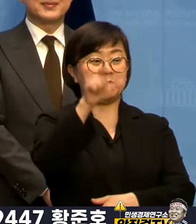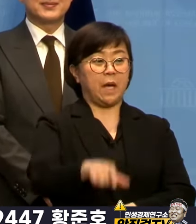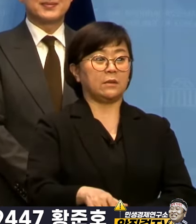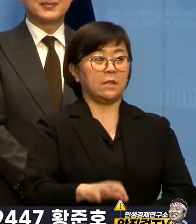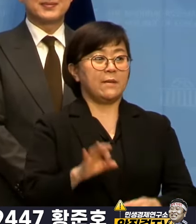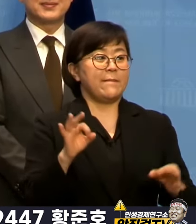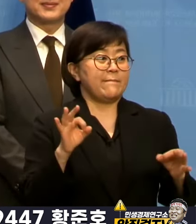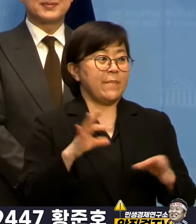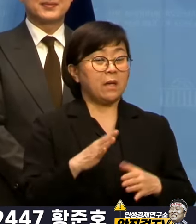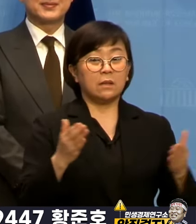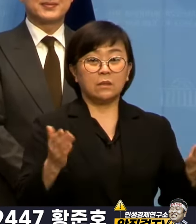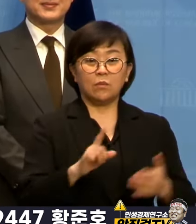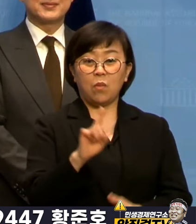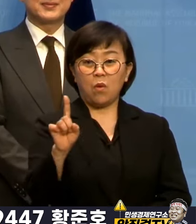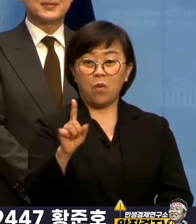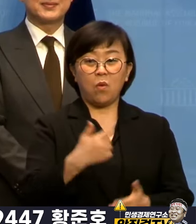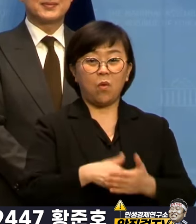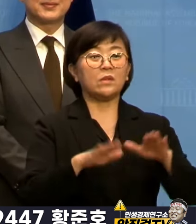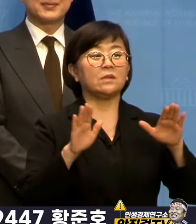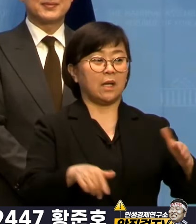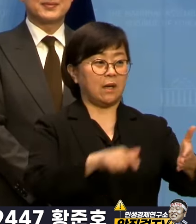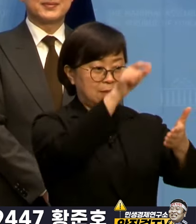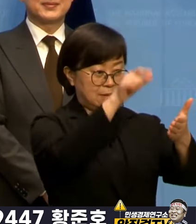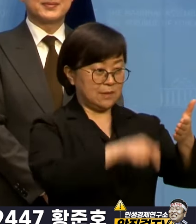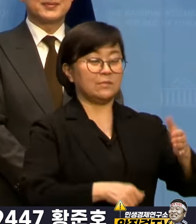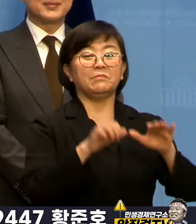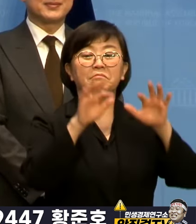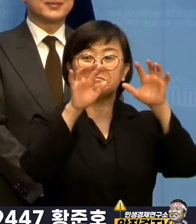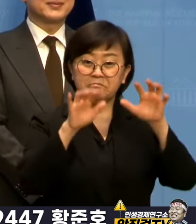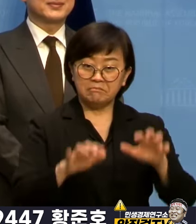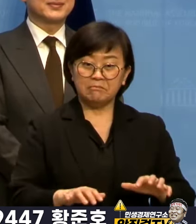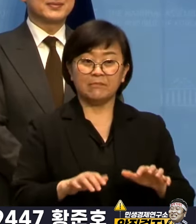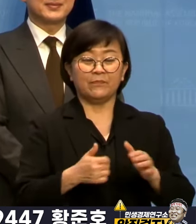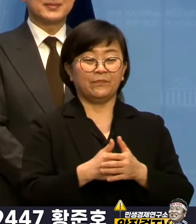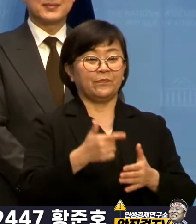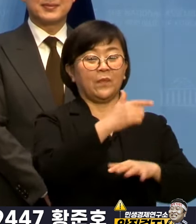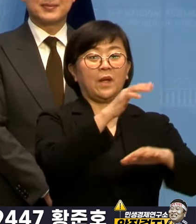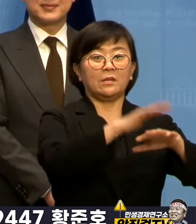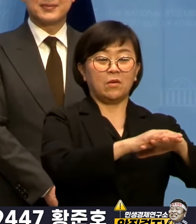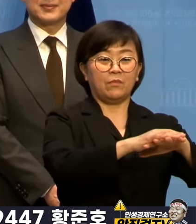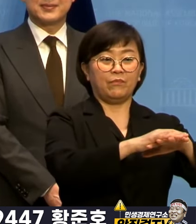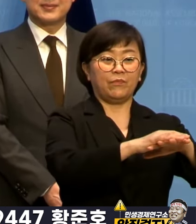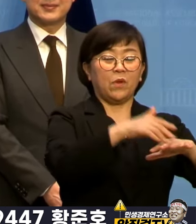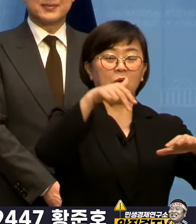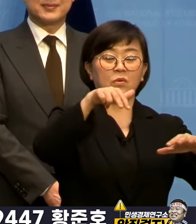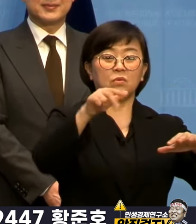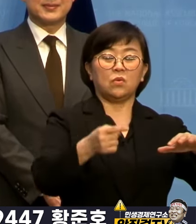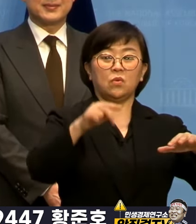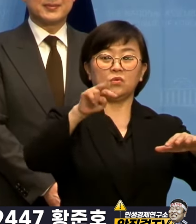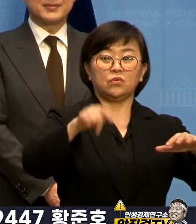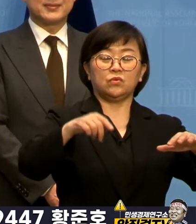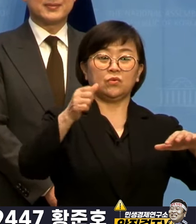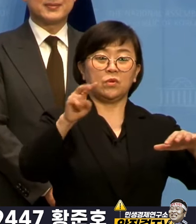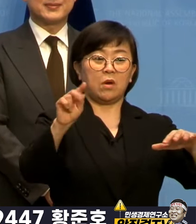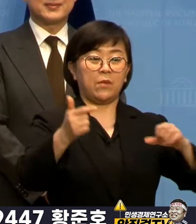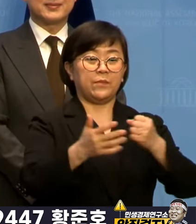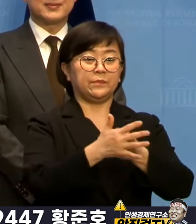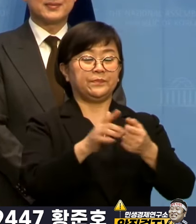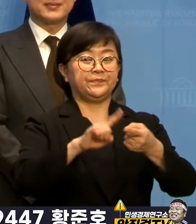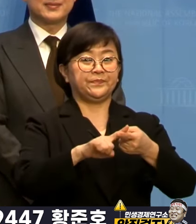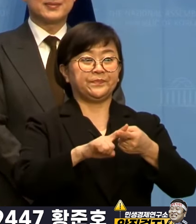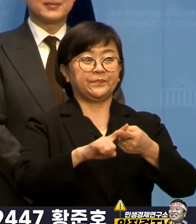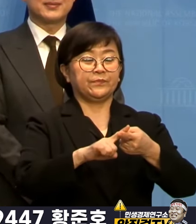보면서 깜짝 놀랄 만한 일이 있어서 오늘 제가 리스트를 작성했는데요. 대전 서구과부 조수연 후보